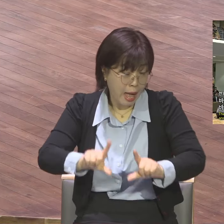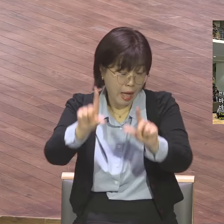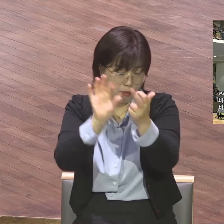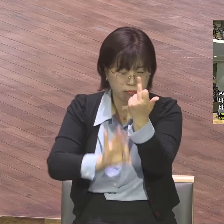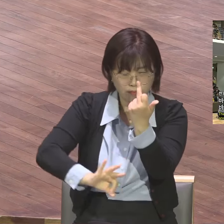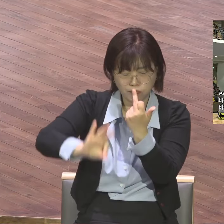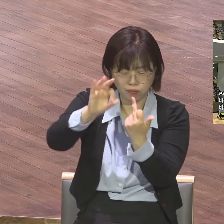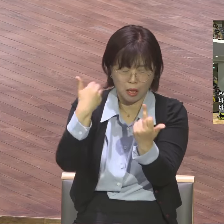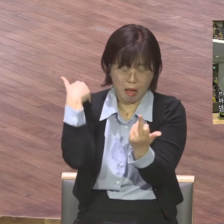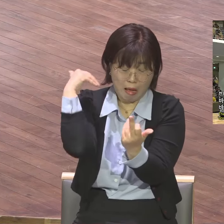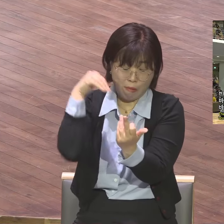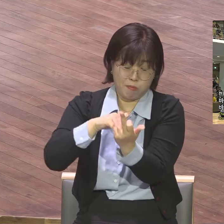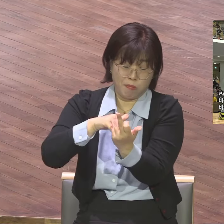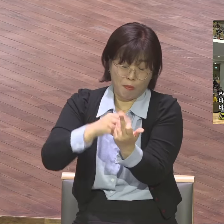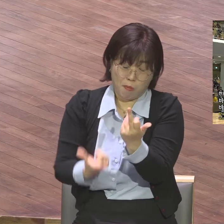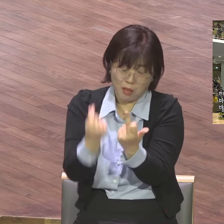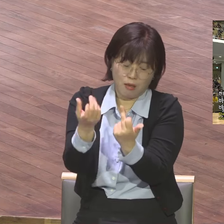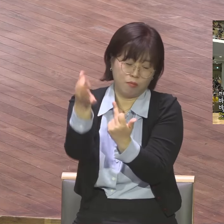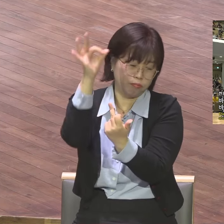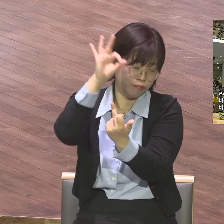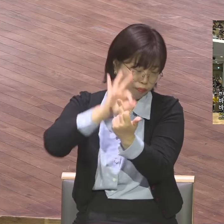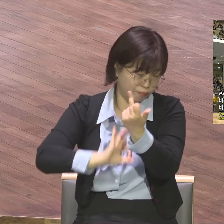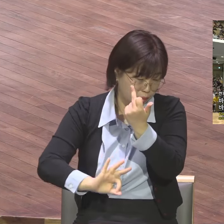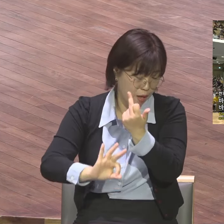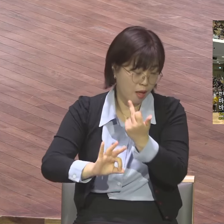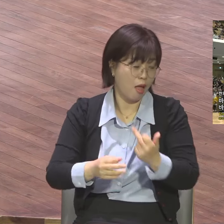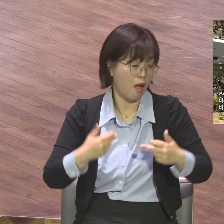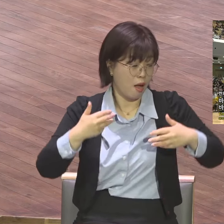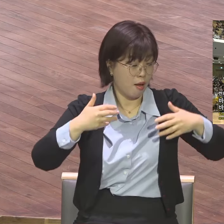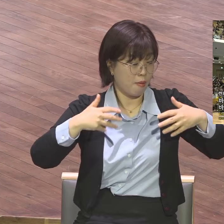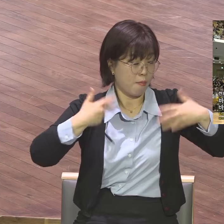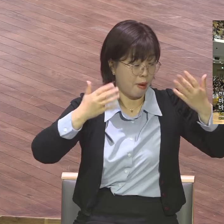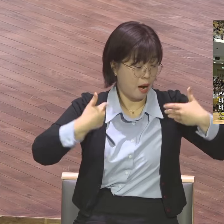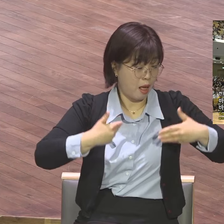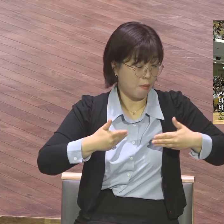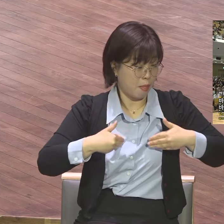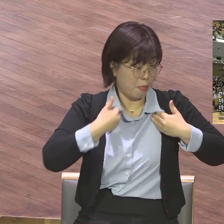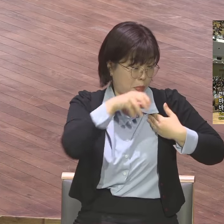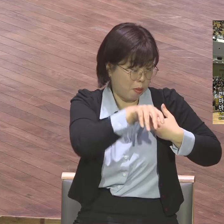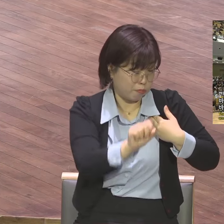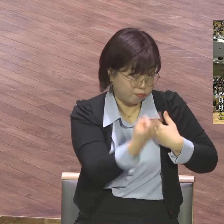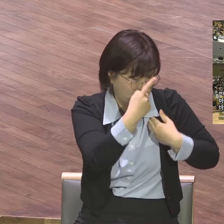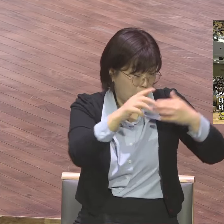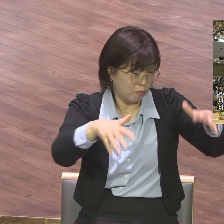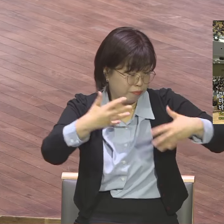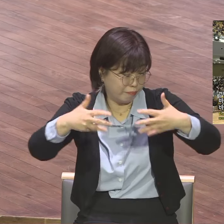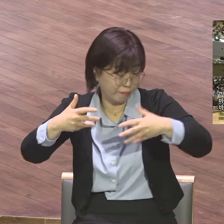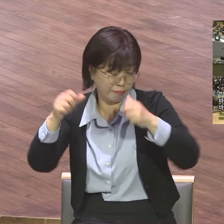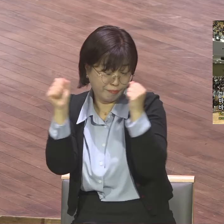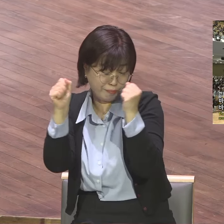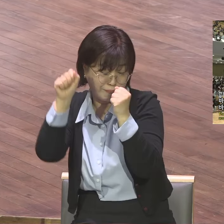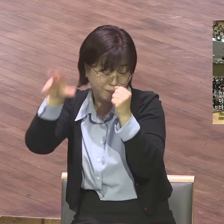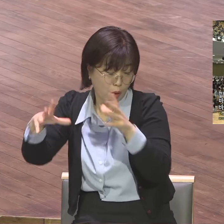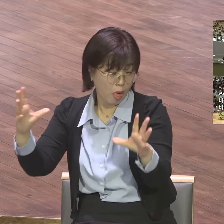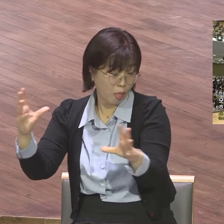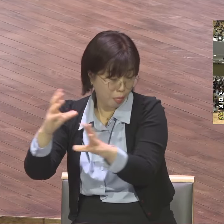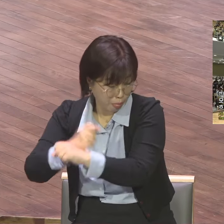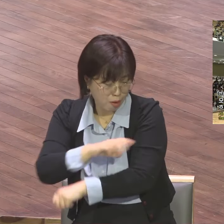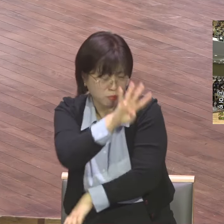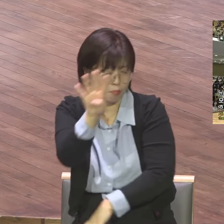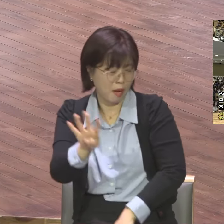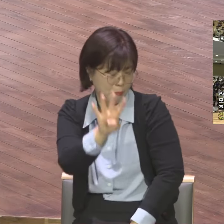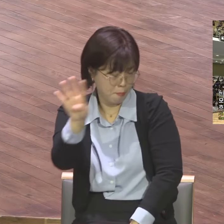돌아가고 바람은 남으로 불다가 북으로 돌아가며 이리 돌며 저리 돌아 바람은 그 불던 곳으로